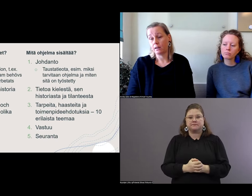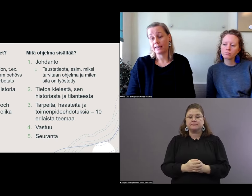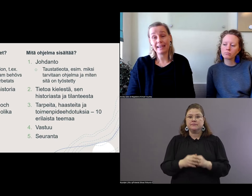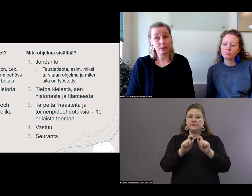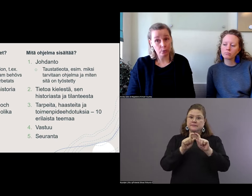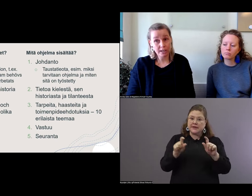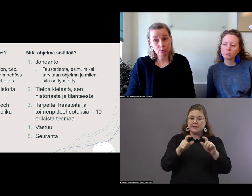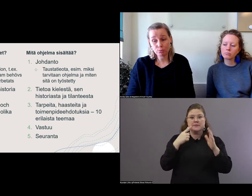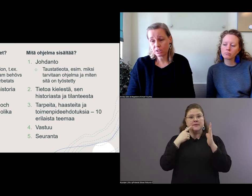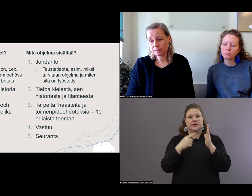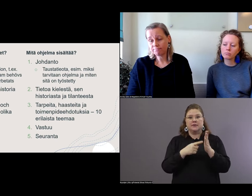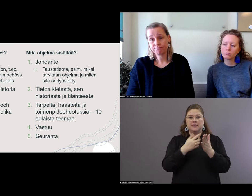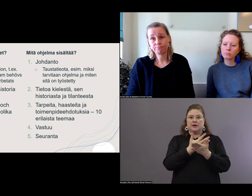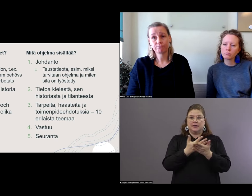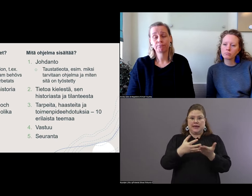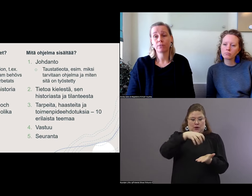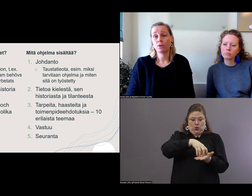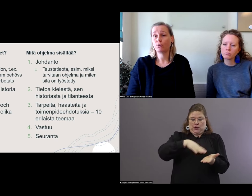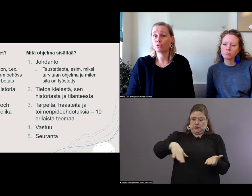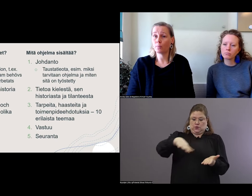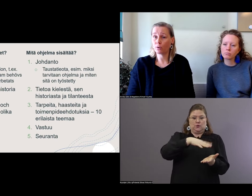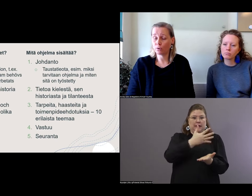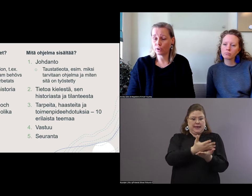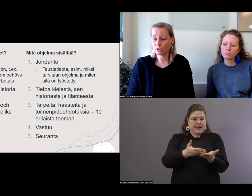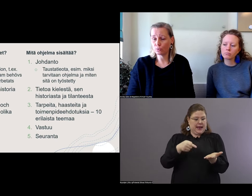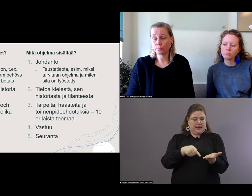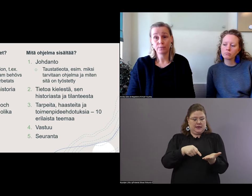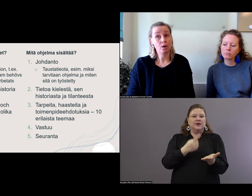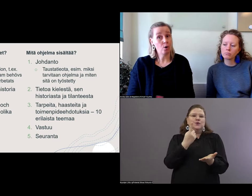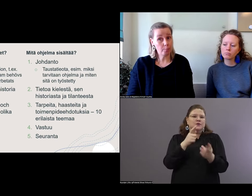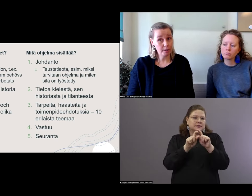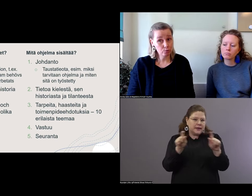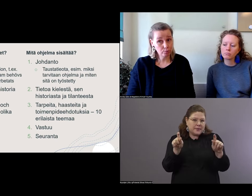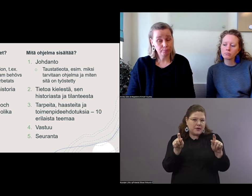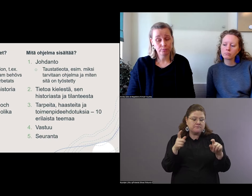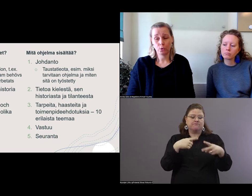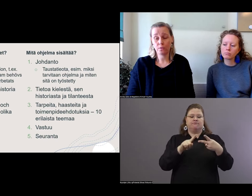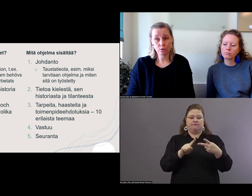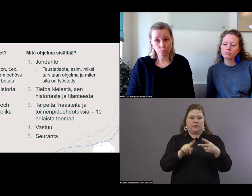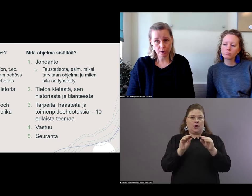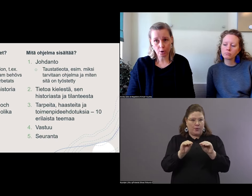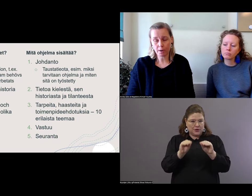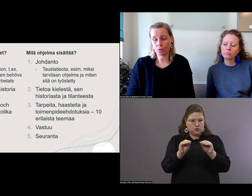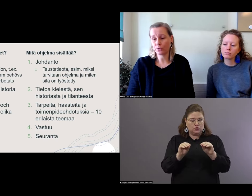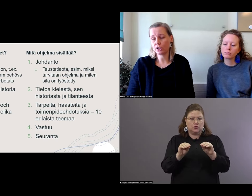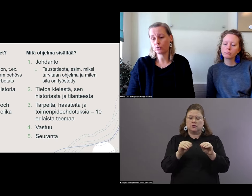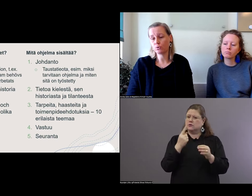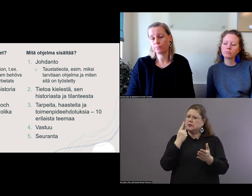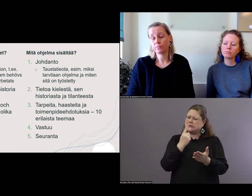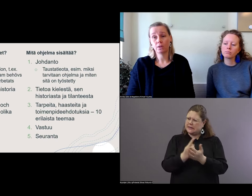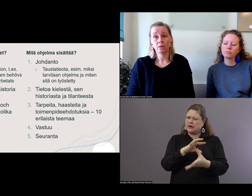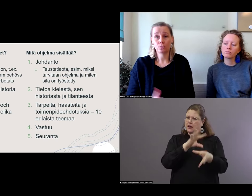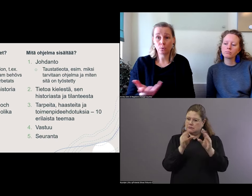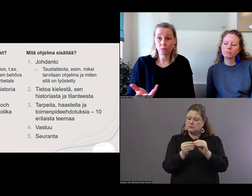esimerkiksi kieliyhteiskunnassa, yksi oma kokonaisuus, opetus, hyvin suuri oma